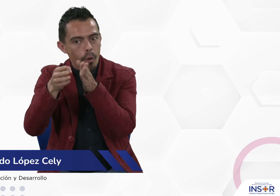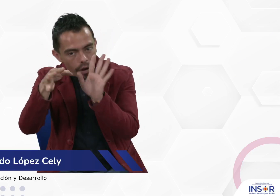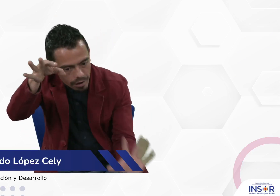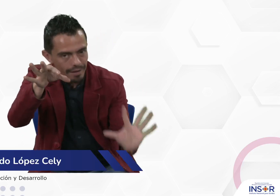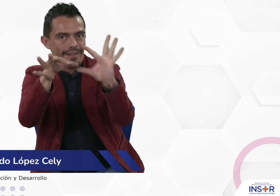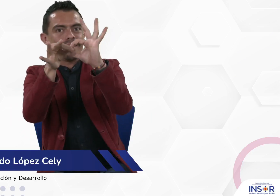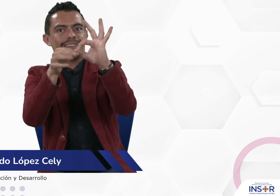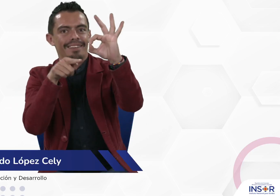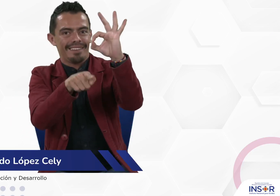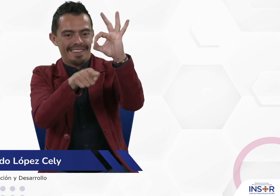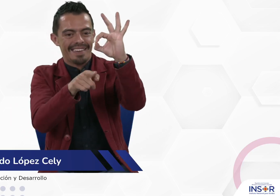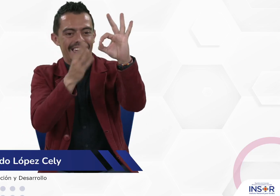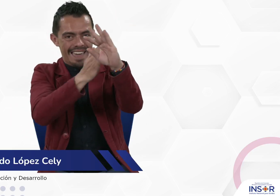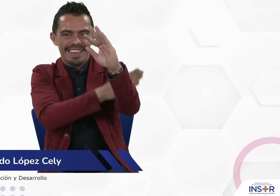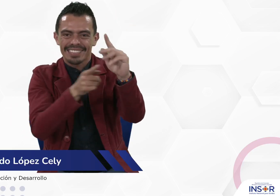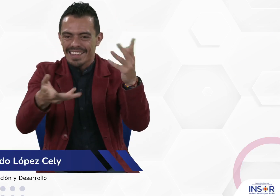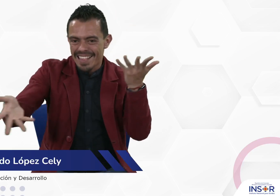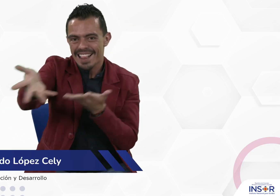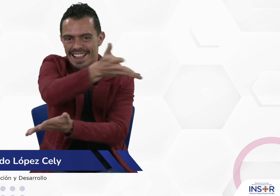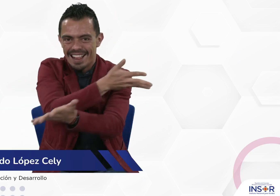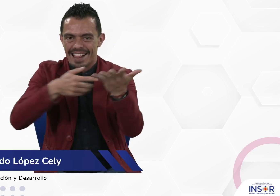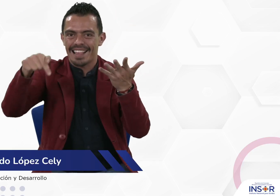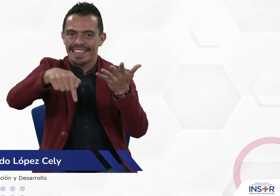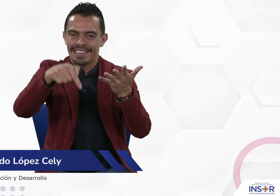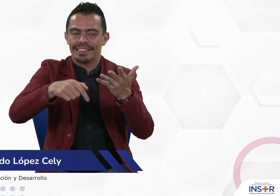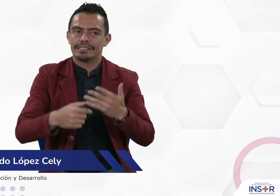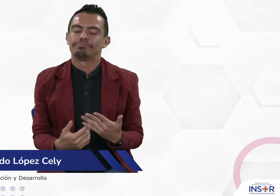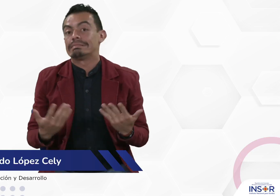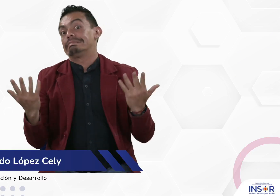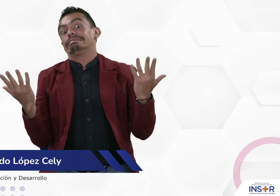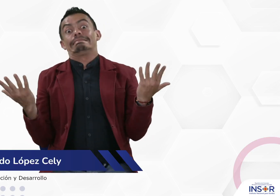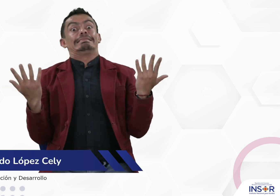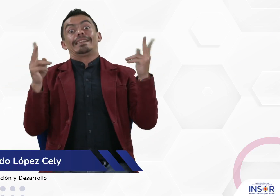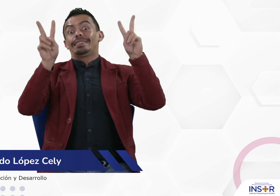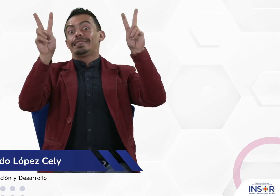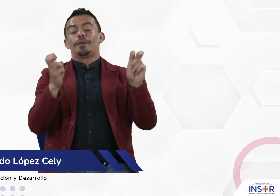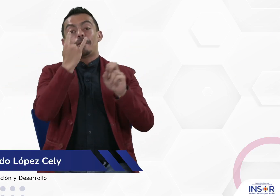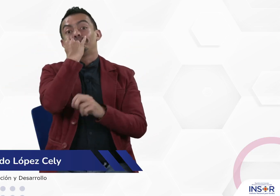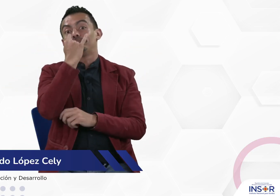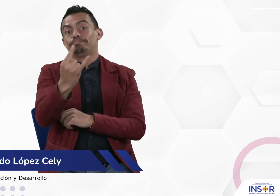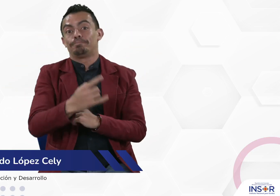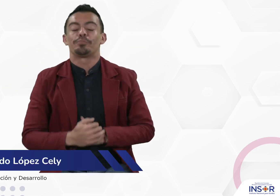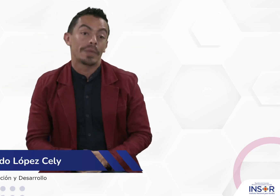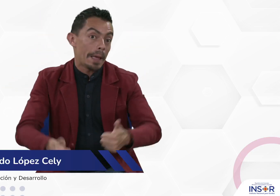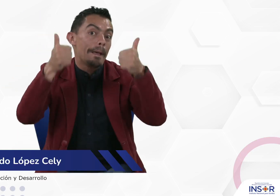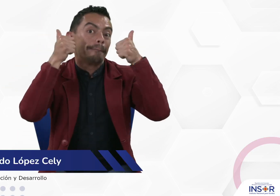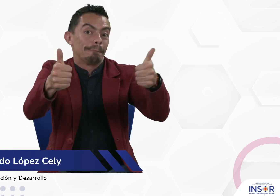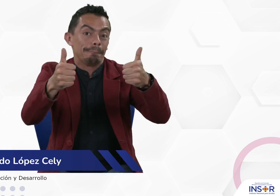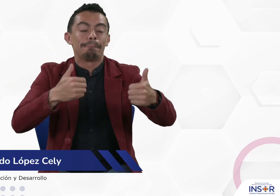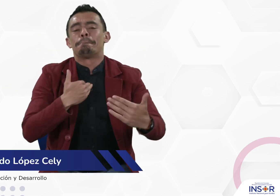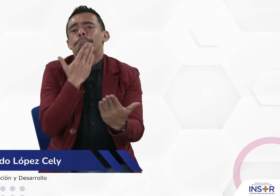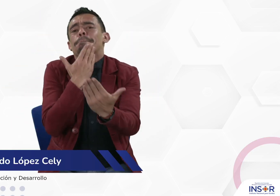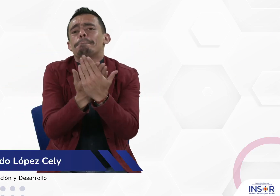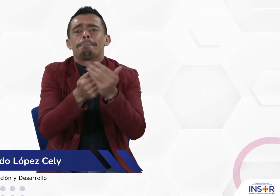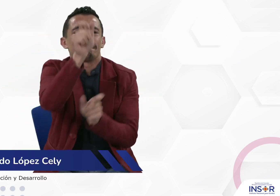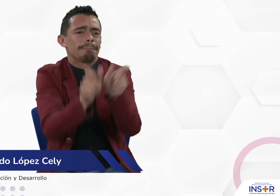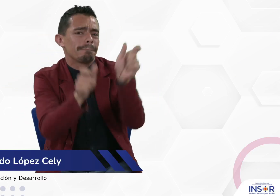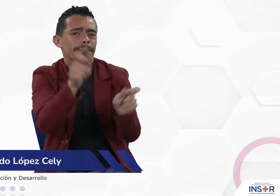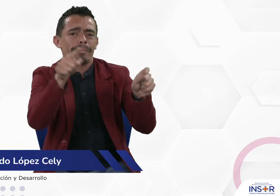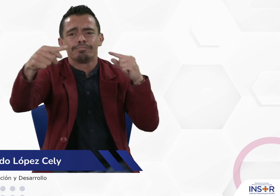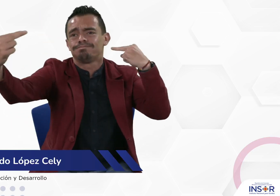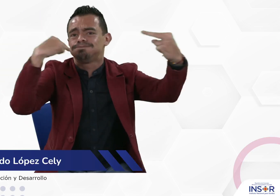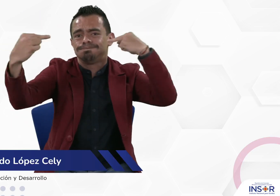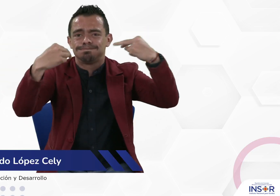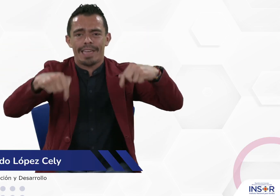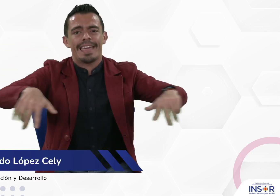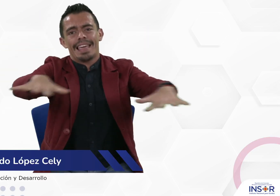enfoque dual se trae consigo también de la mano a lo que hemos conversado en esta transmisión. Creo que es un tema muy interesante, así que agradecerles a las